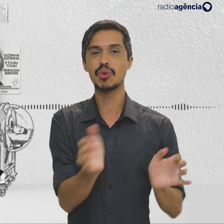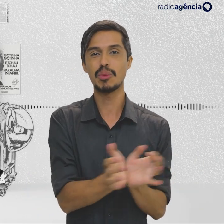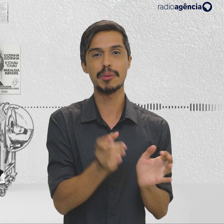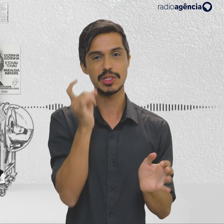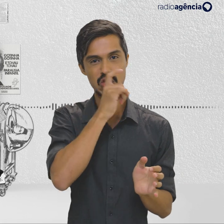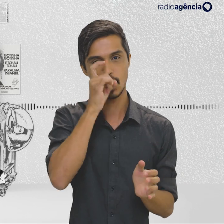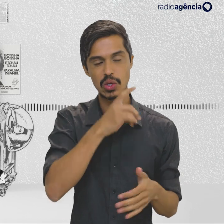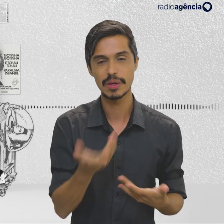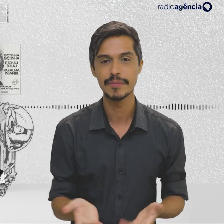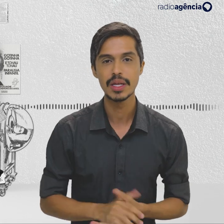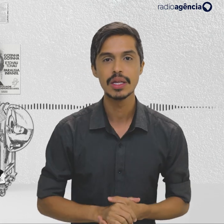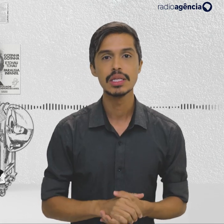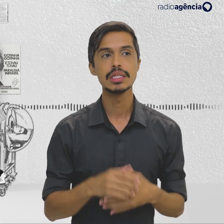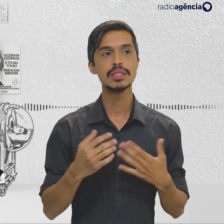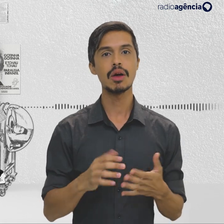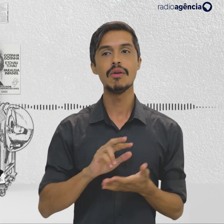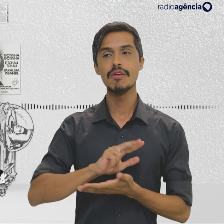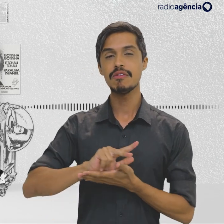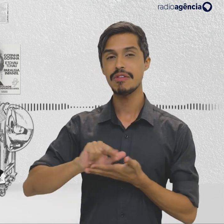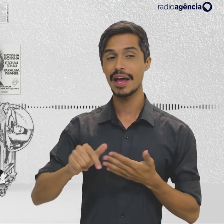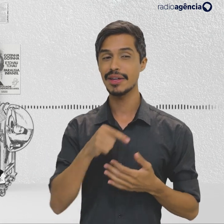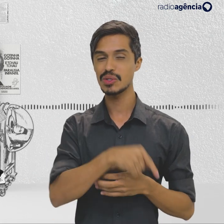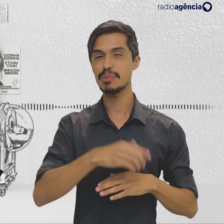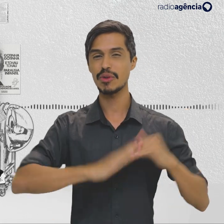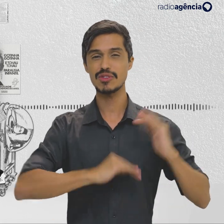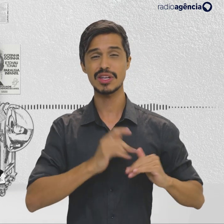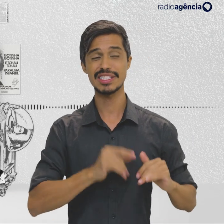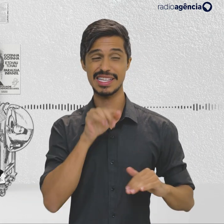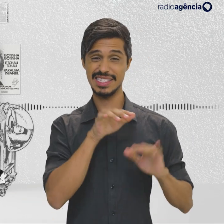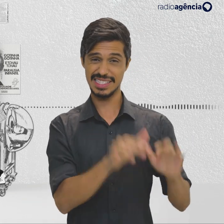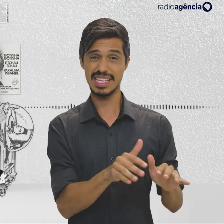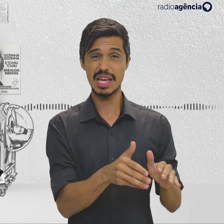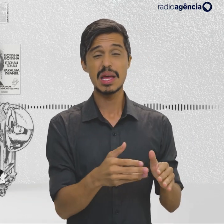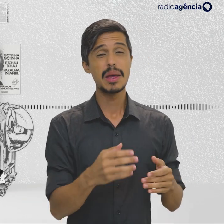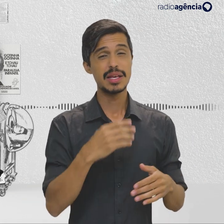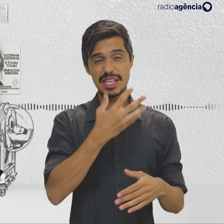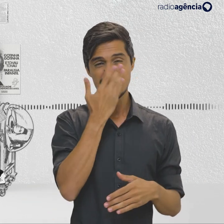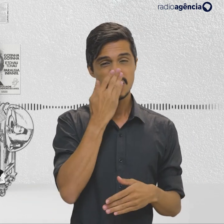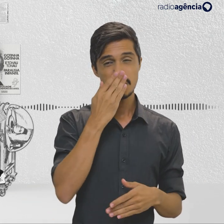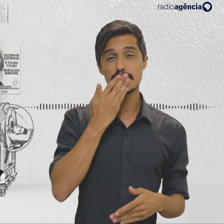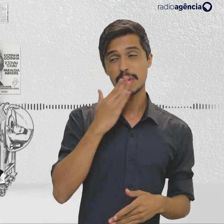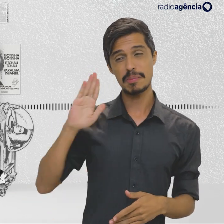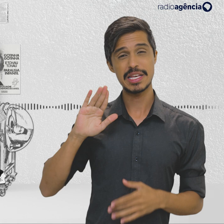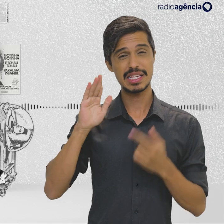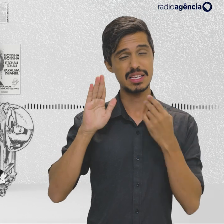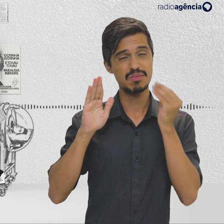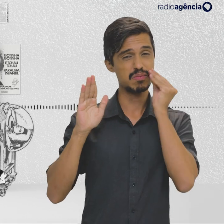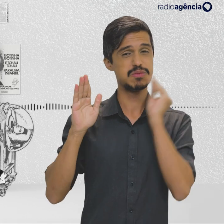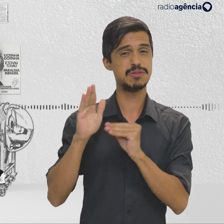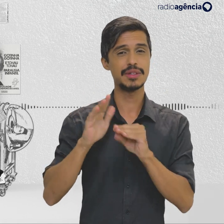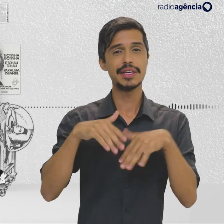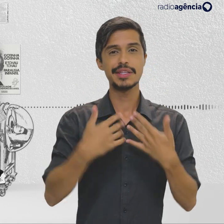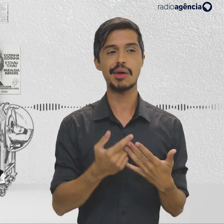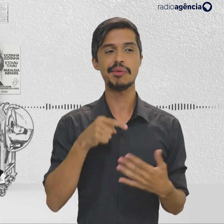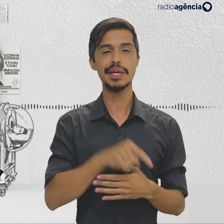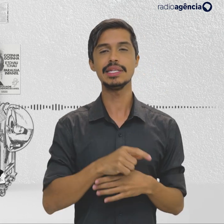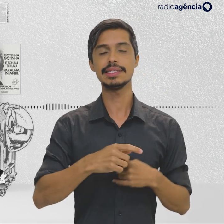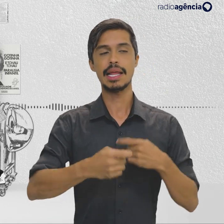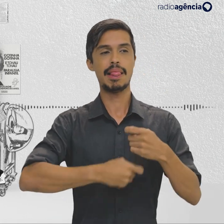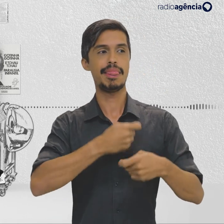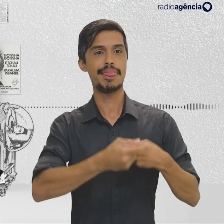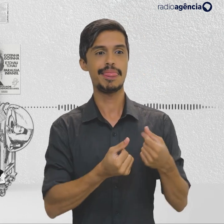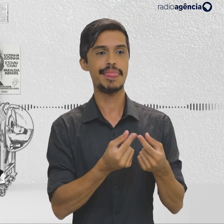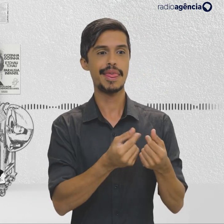são Profissionais de Saúde que esqueceram dos juramentos que fizeram e espalham dúvidas sobre a vacina para abocanhar